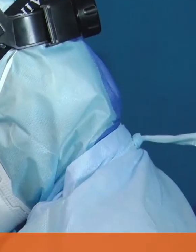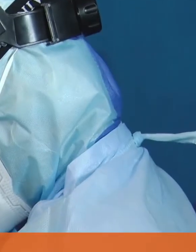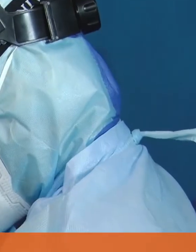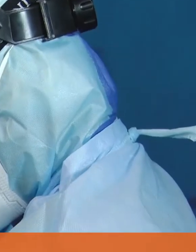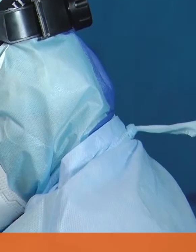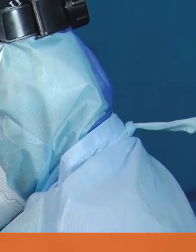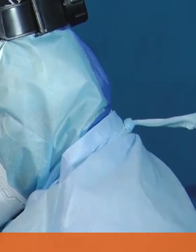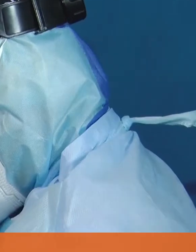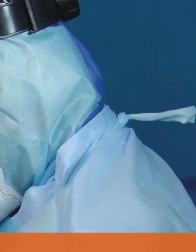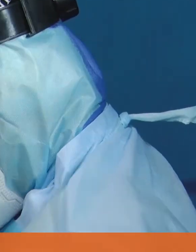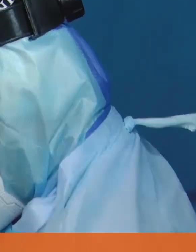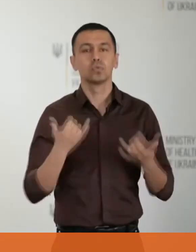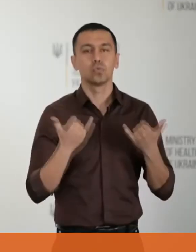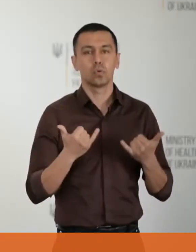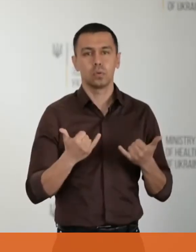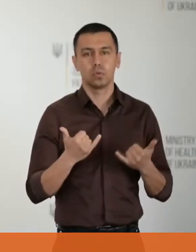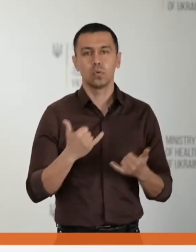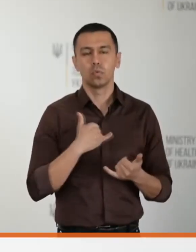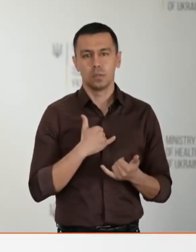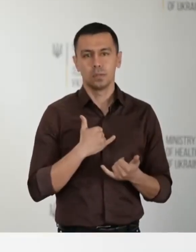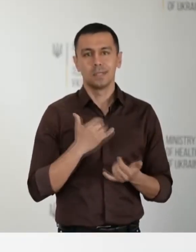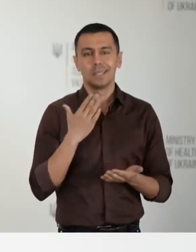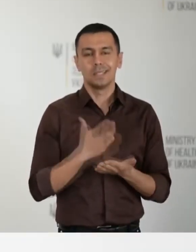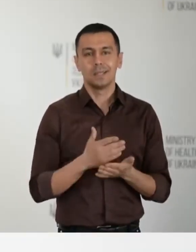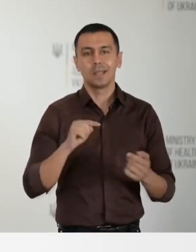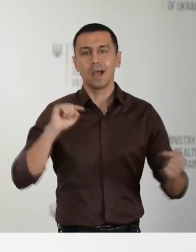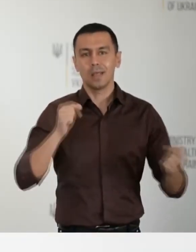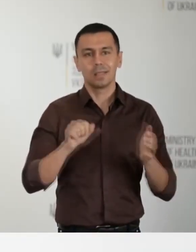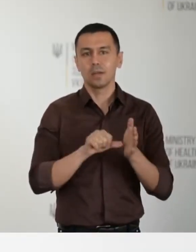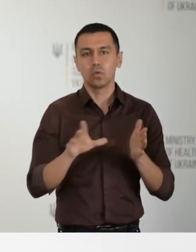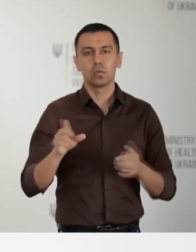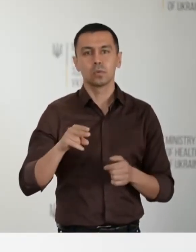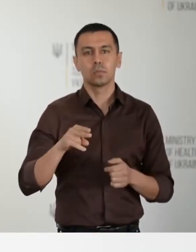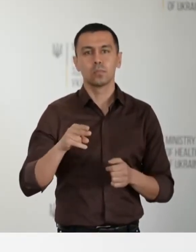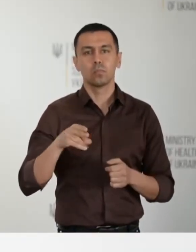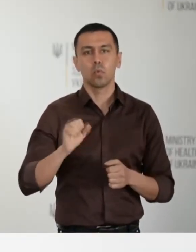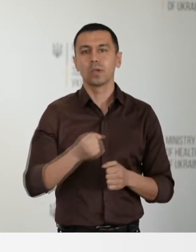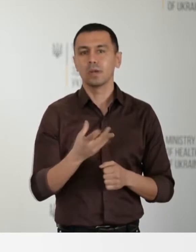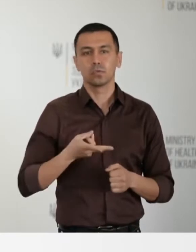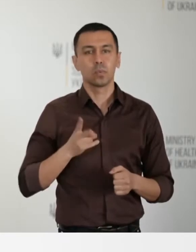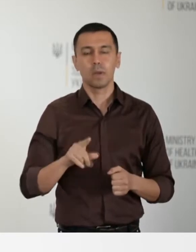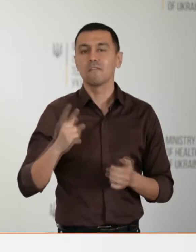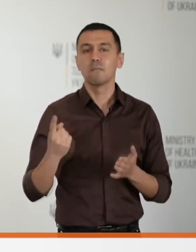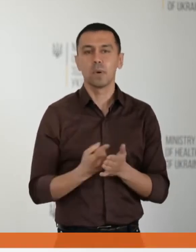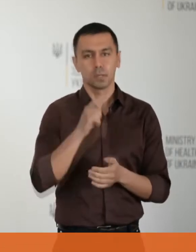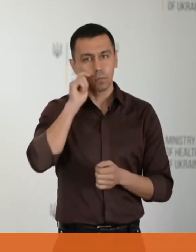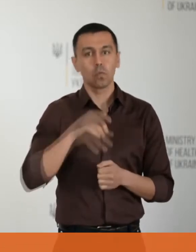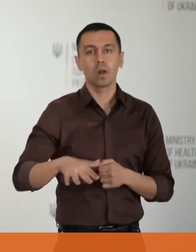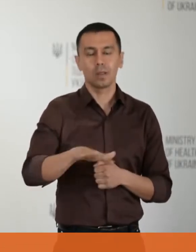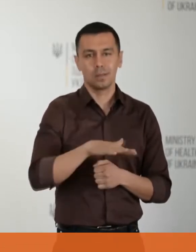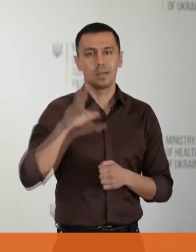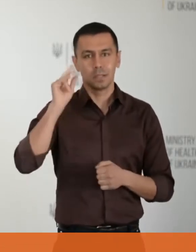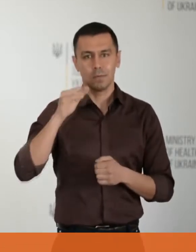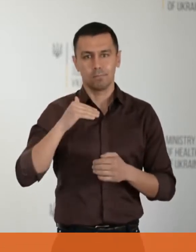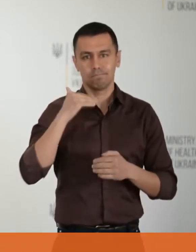оптимізму. Сьогодні встановлений такий антирекорд щодо кількості померлих. Вперше в країні